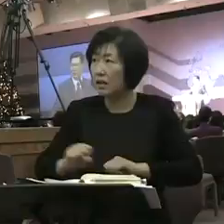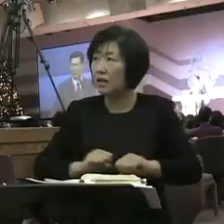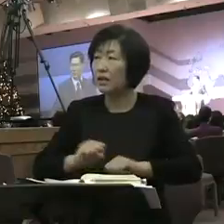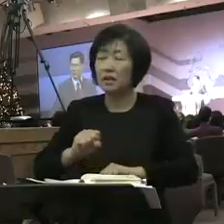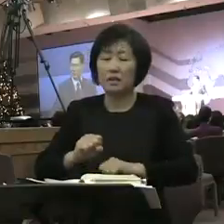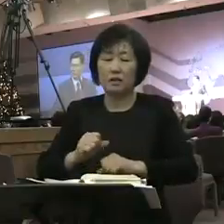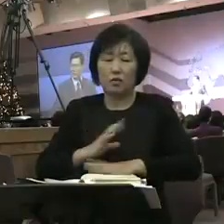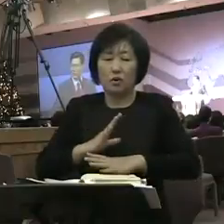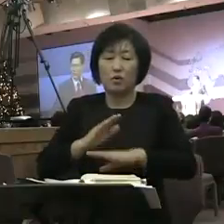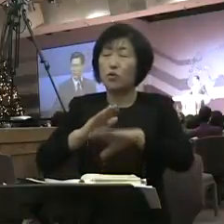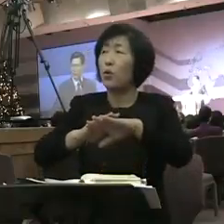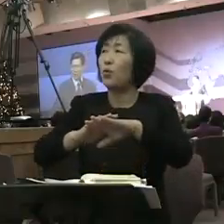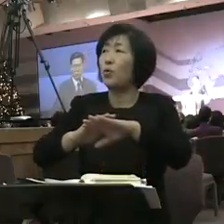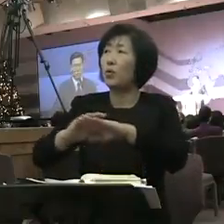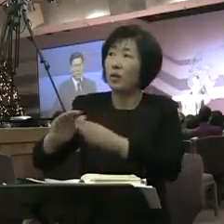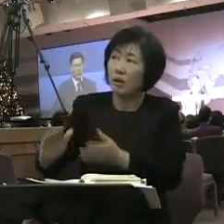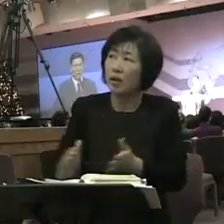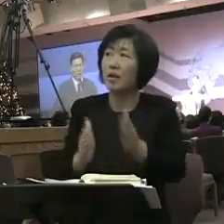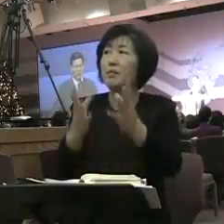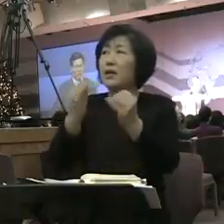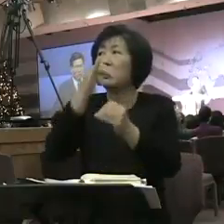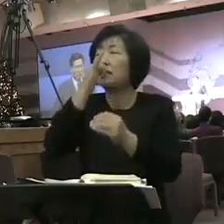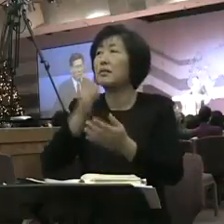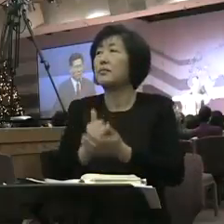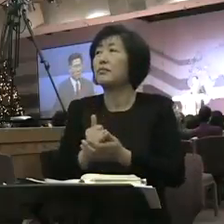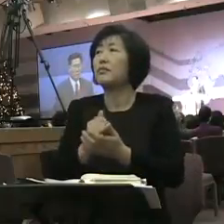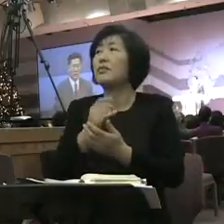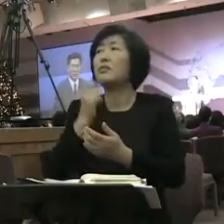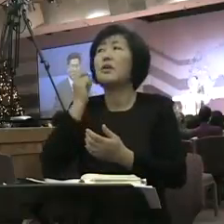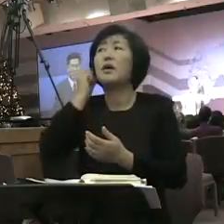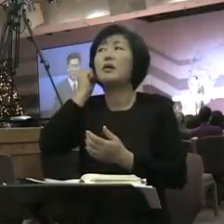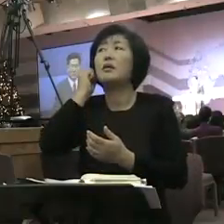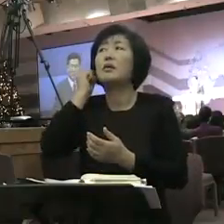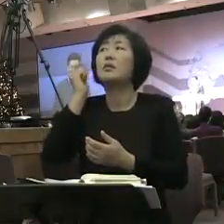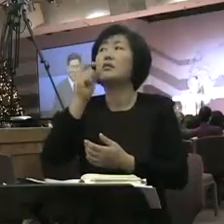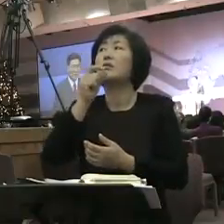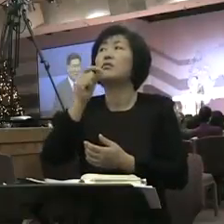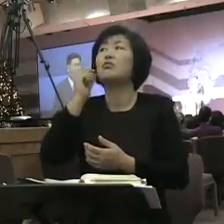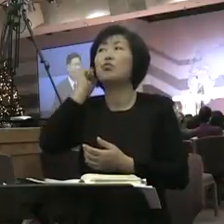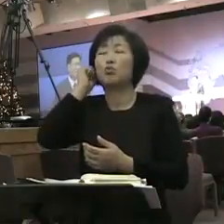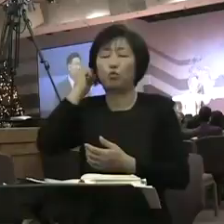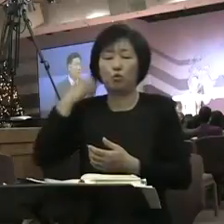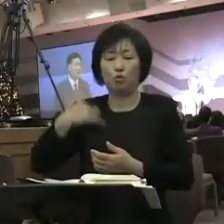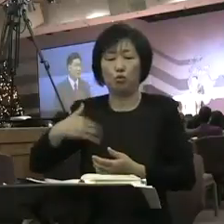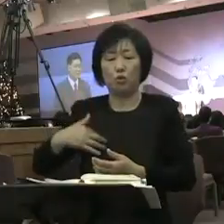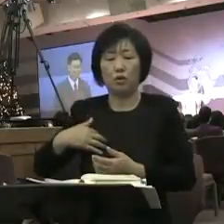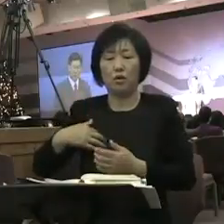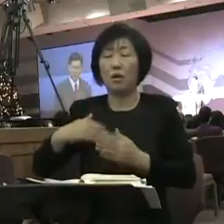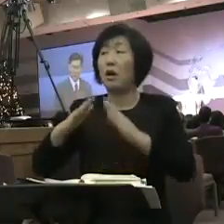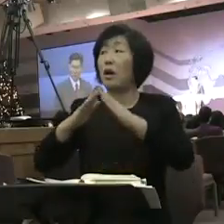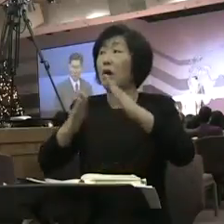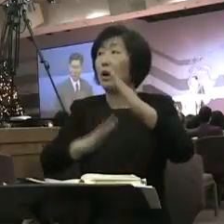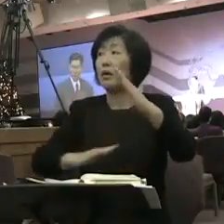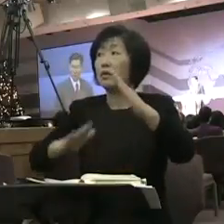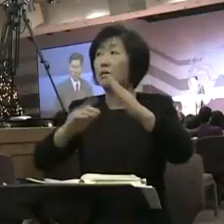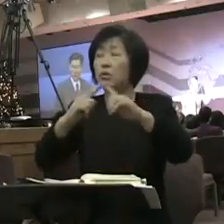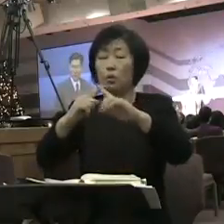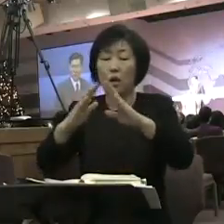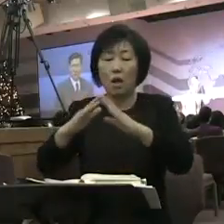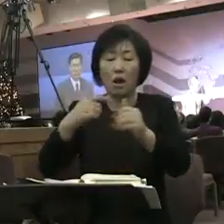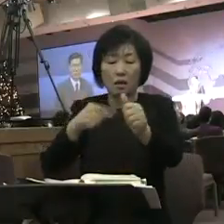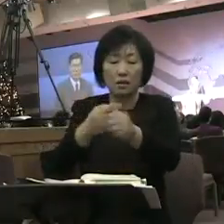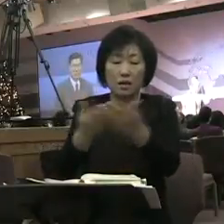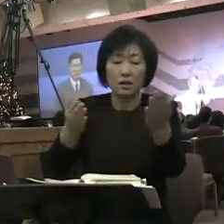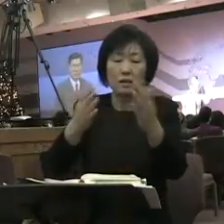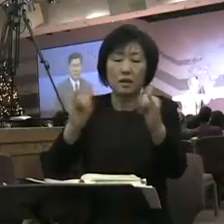많이 있습니다. 제 중국의 가정교회 지도자들을 위해서 가르치러 갔던 적이 몇 번 있어요.